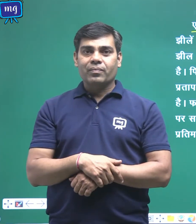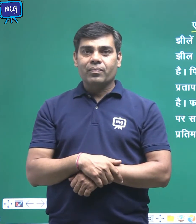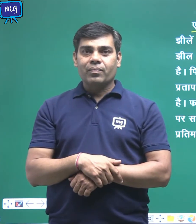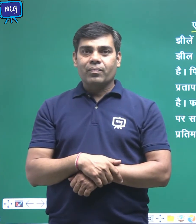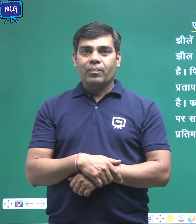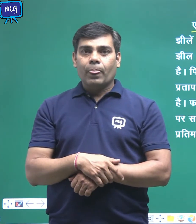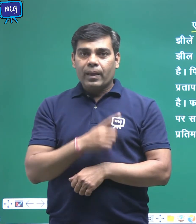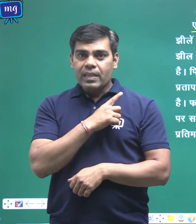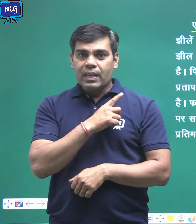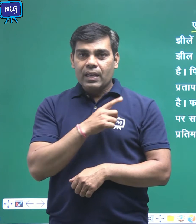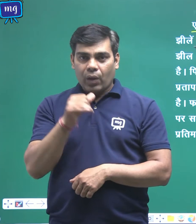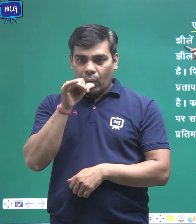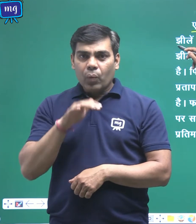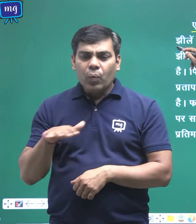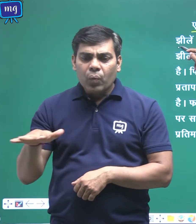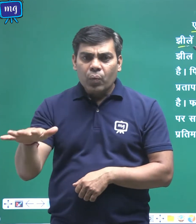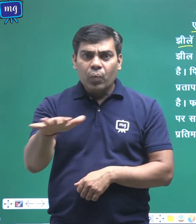ये झीलें